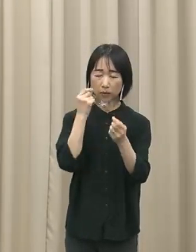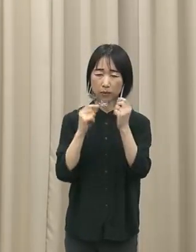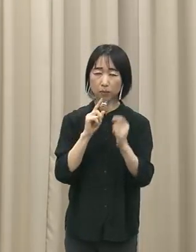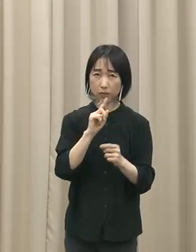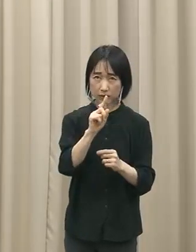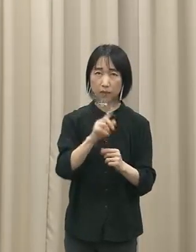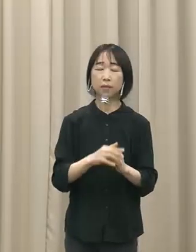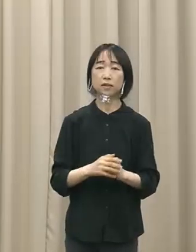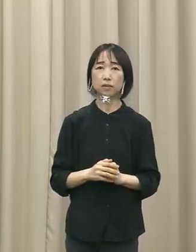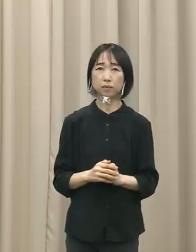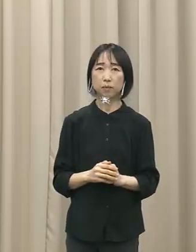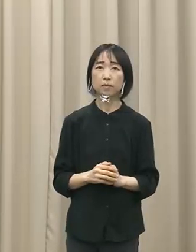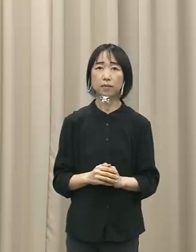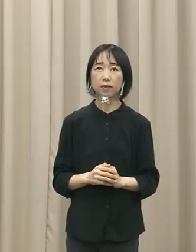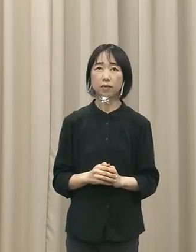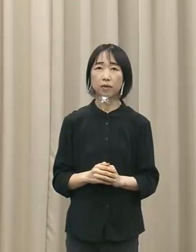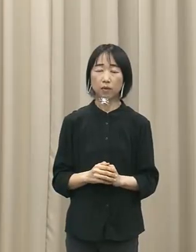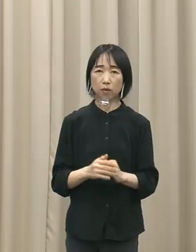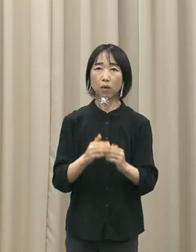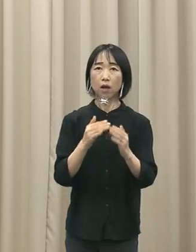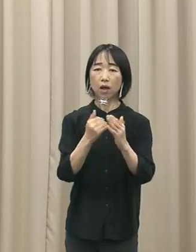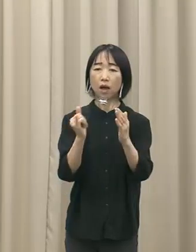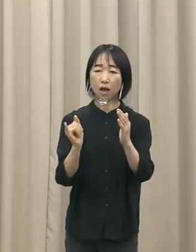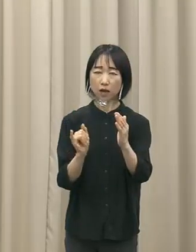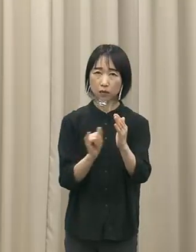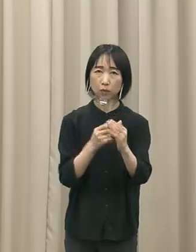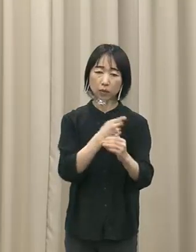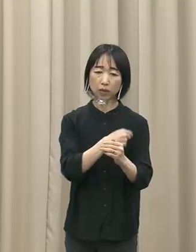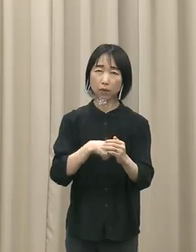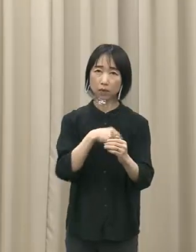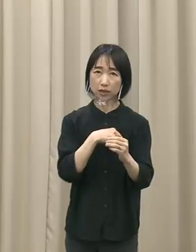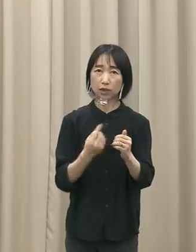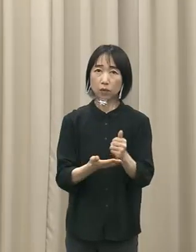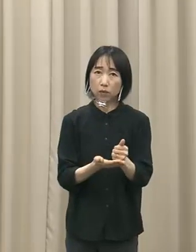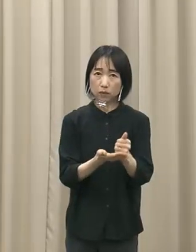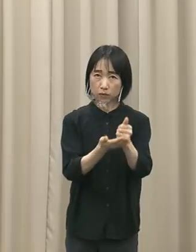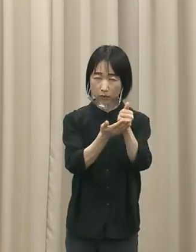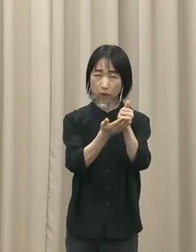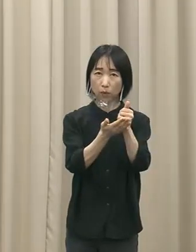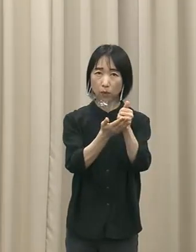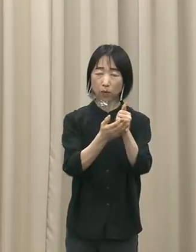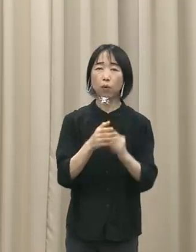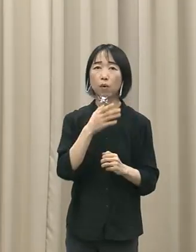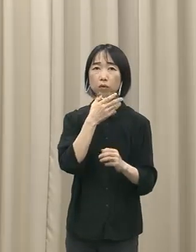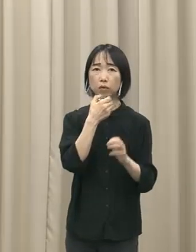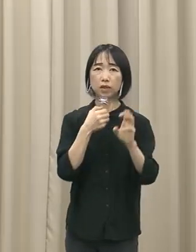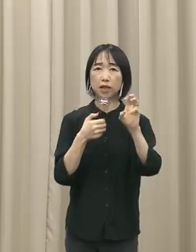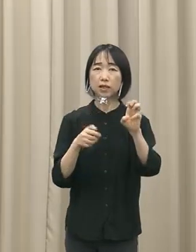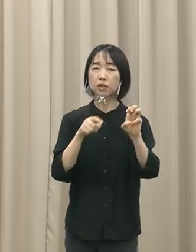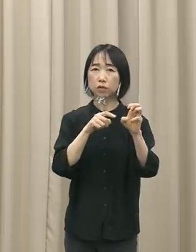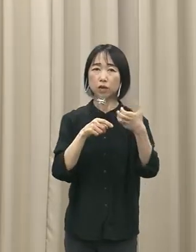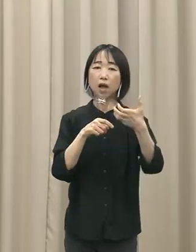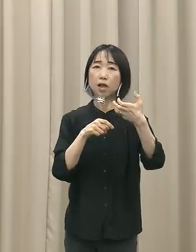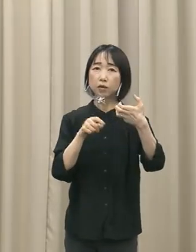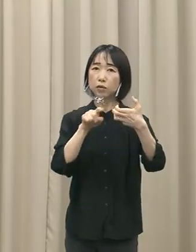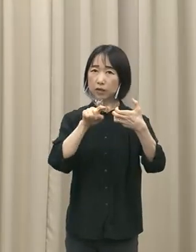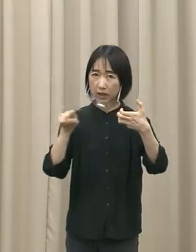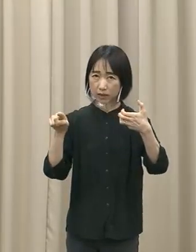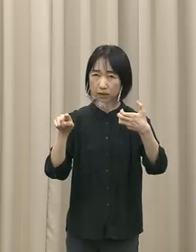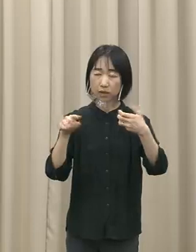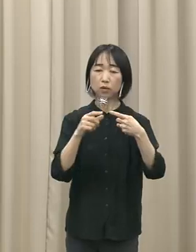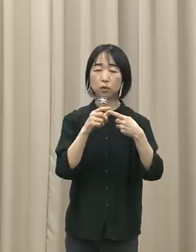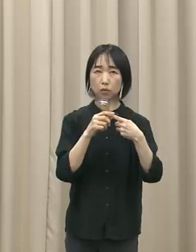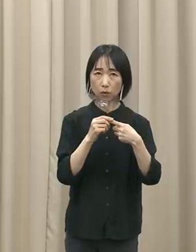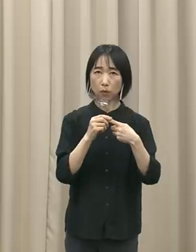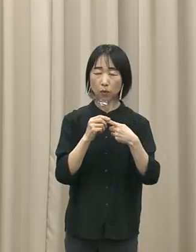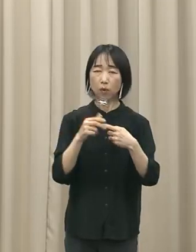。なお、ご遺族の強いご意向によりまして、80歳代ということと、呉市内